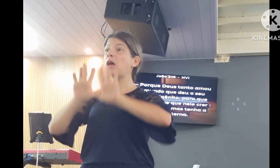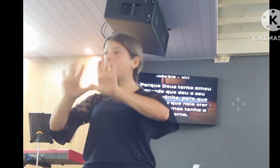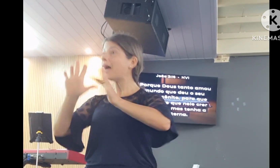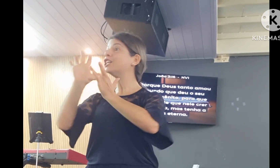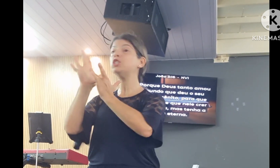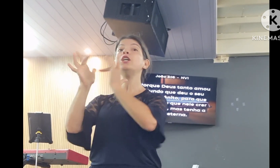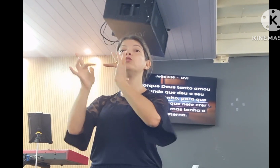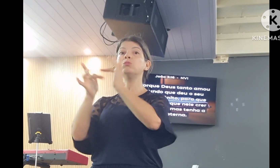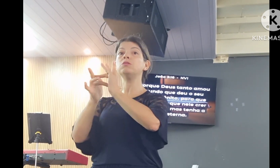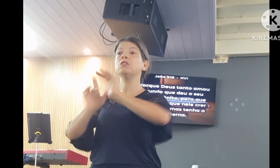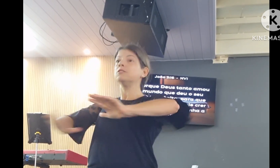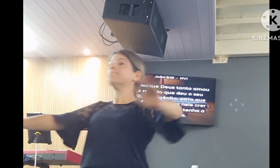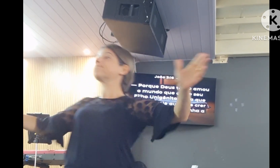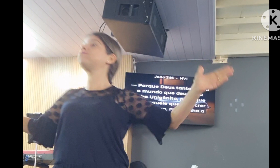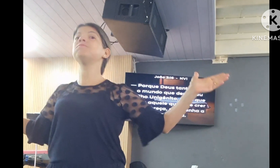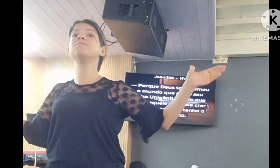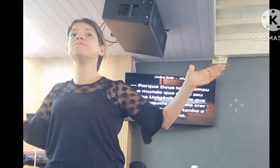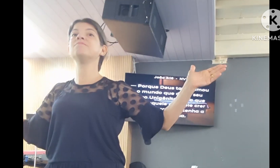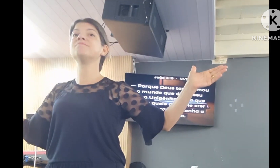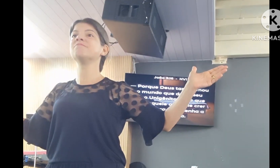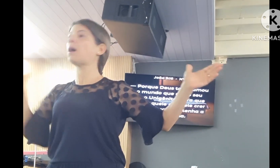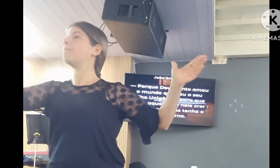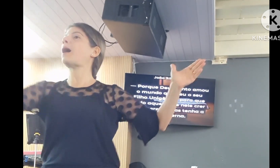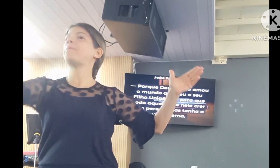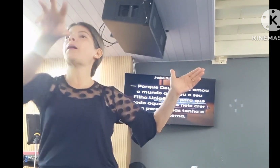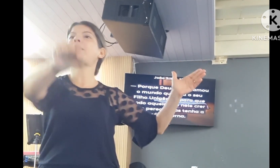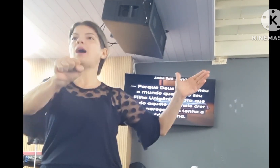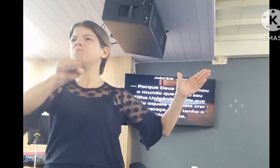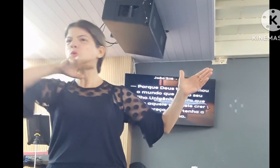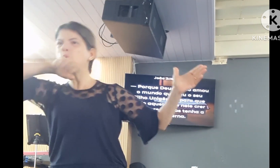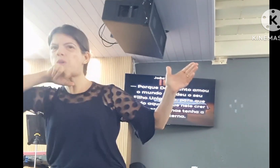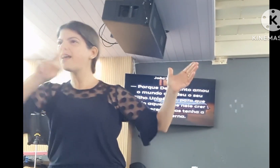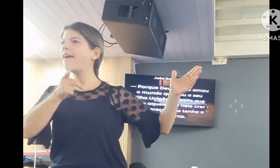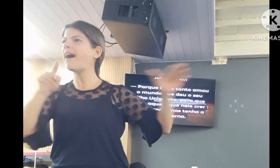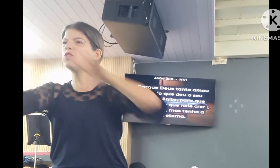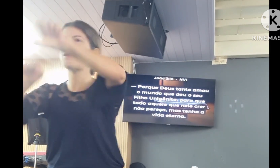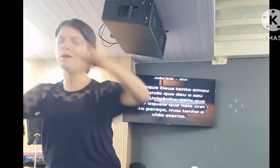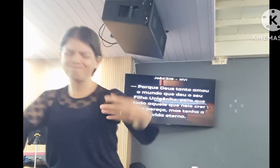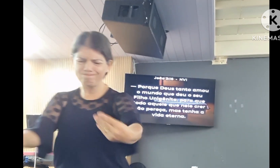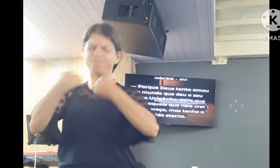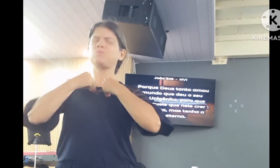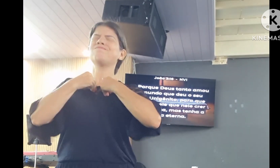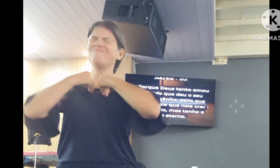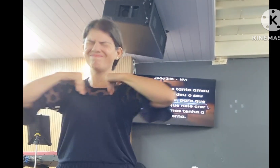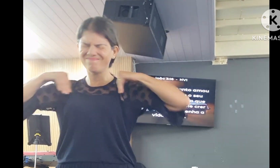assumiu. E Ele diz assim: aquele que crer